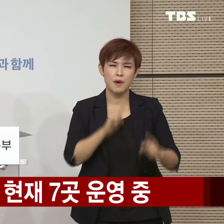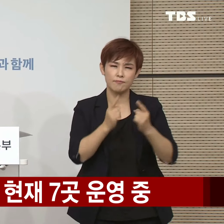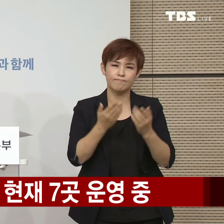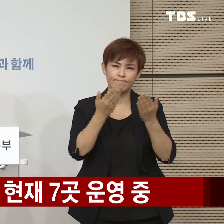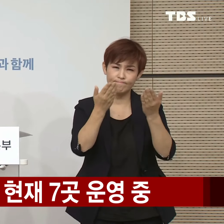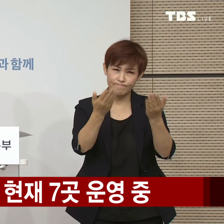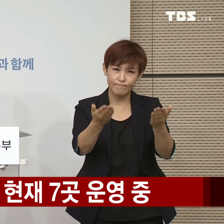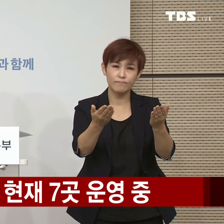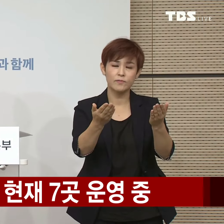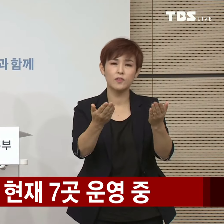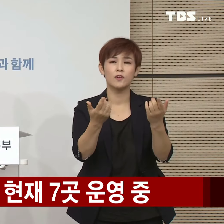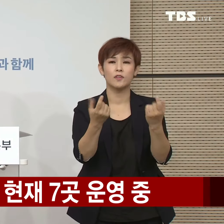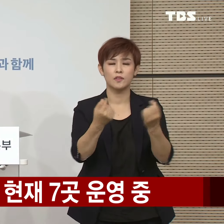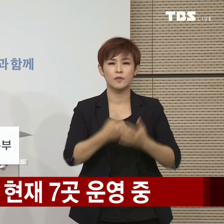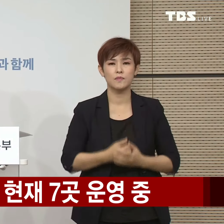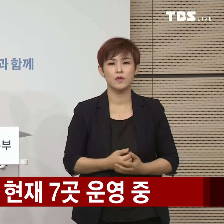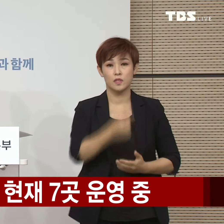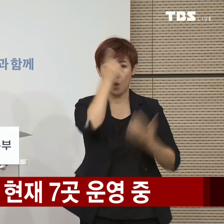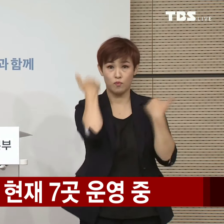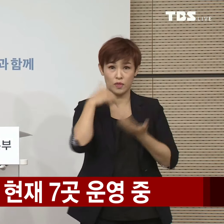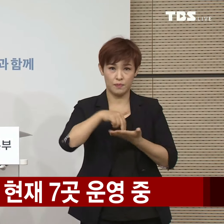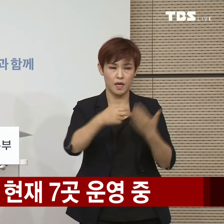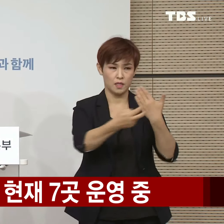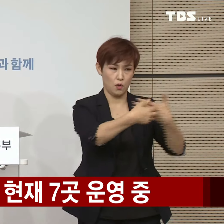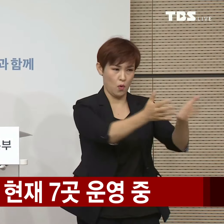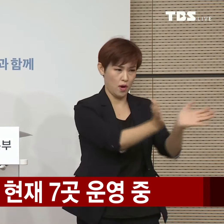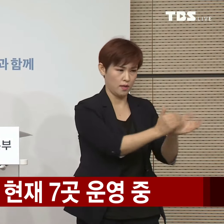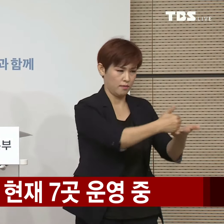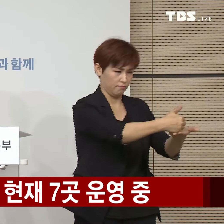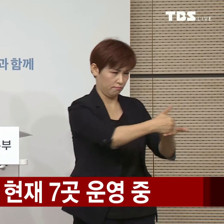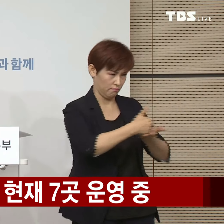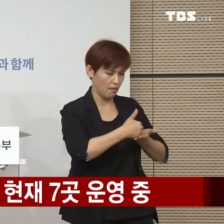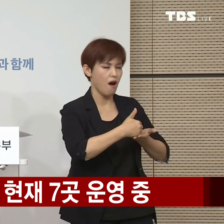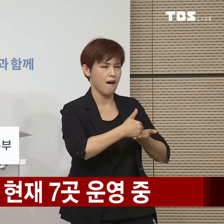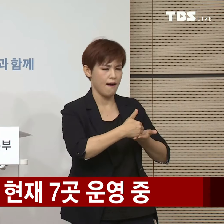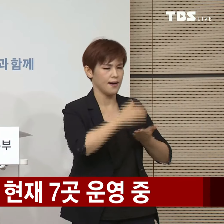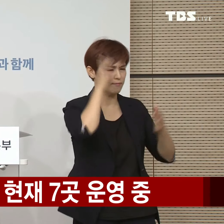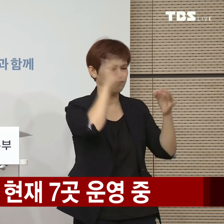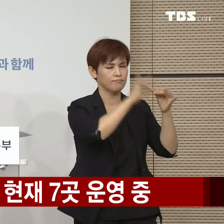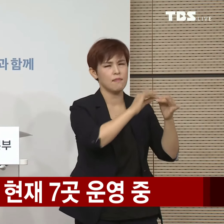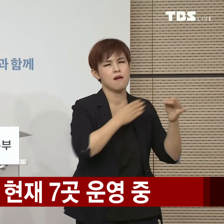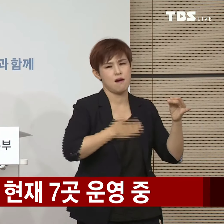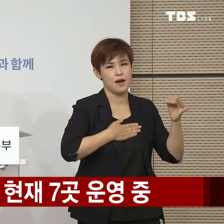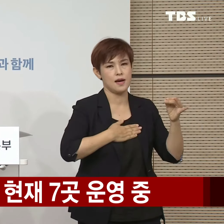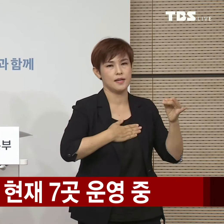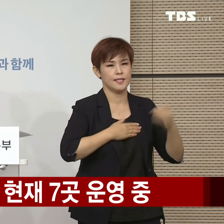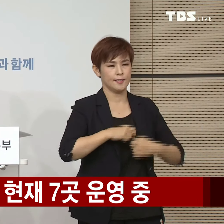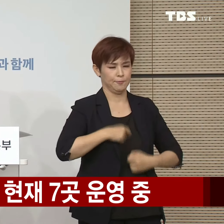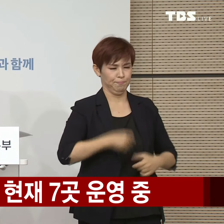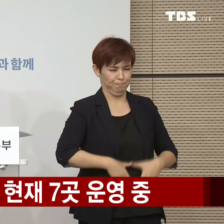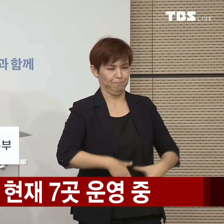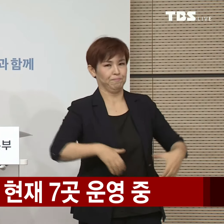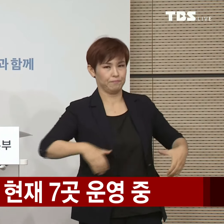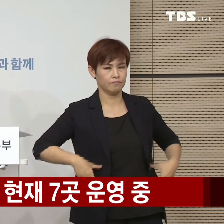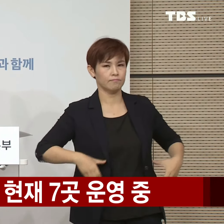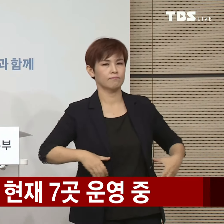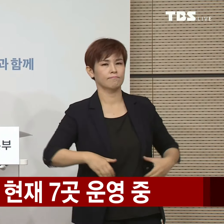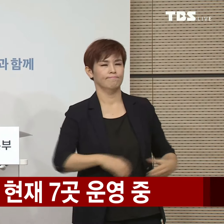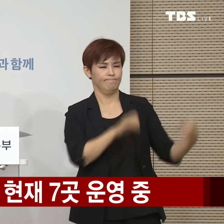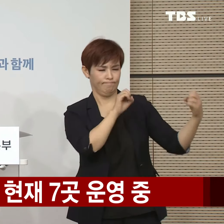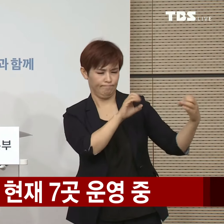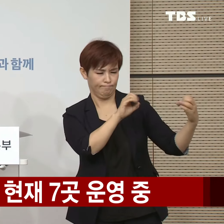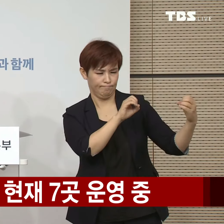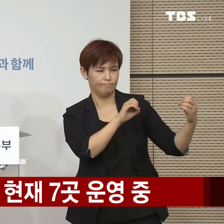바와 같이 정부는 의료계에서 지적하는 문제점에 대하여 공감하고 있으며 열린 자세로 모든 가능성을